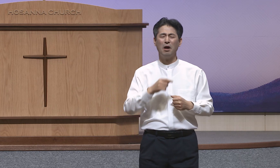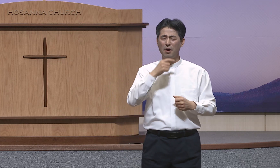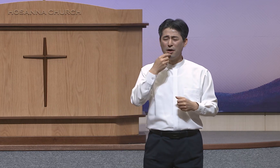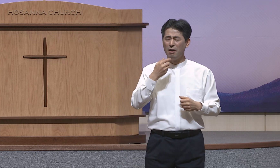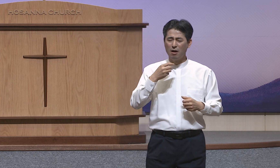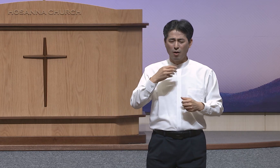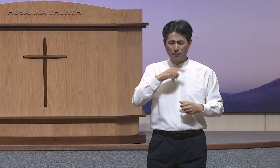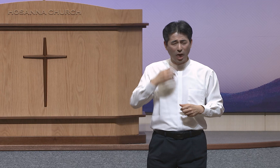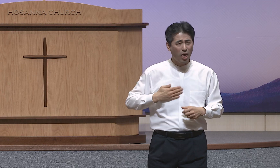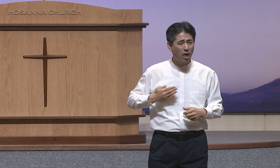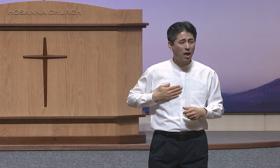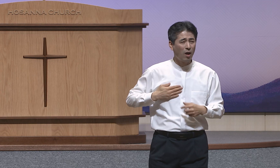같아요.